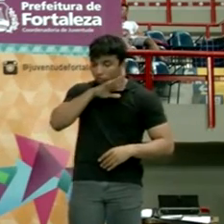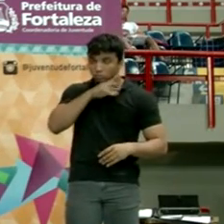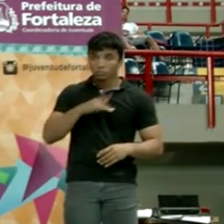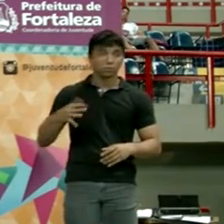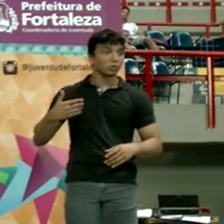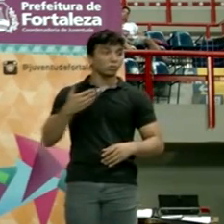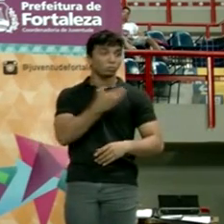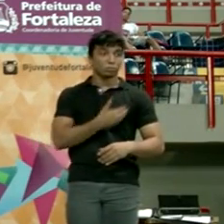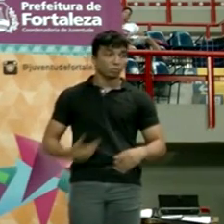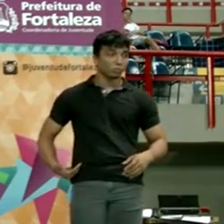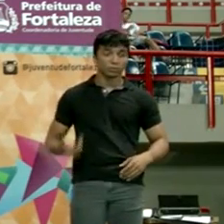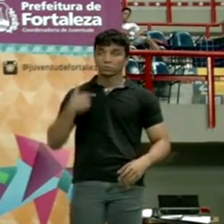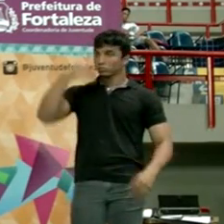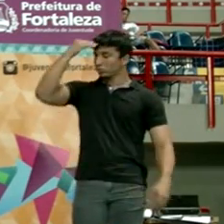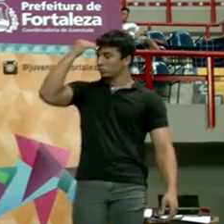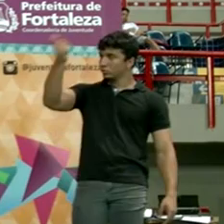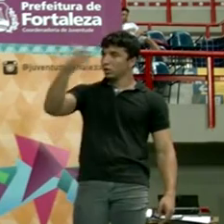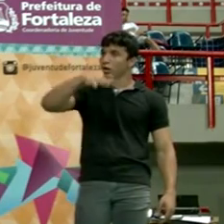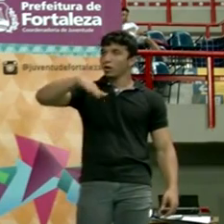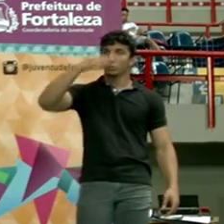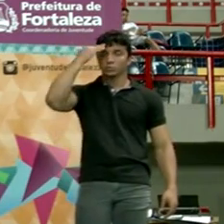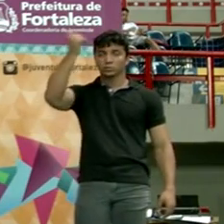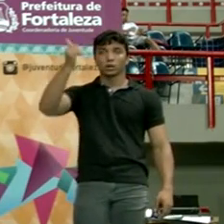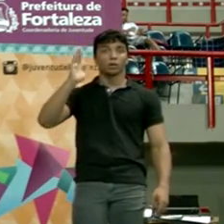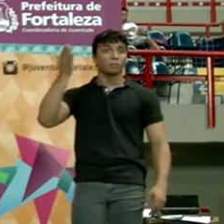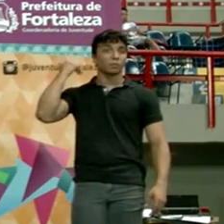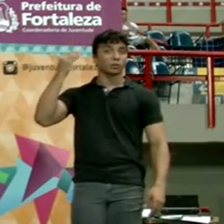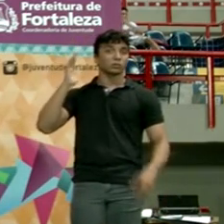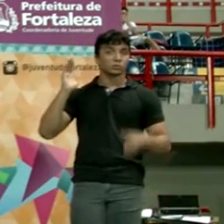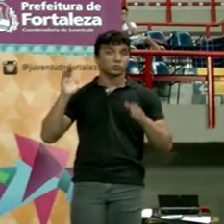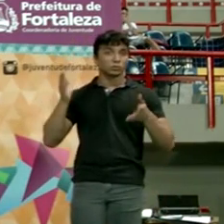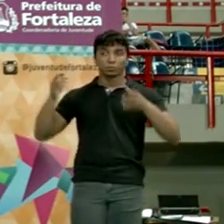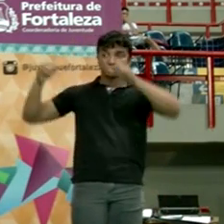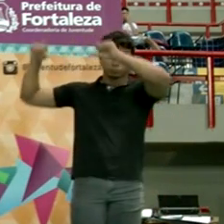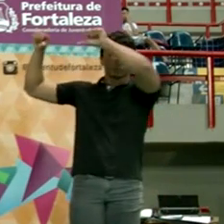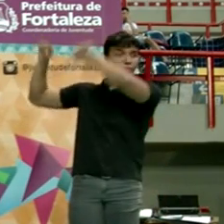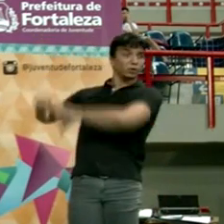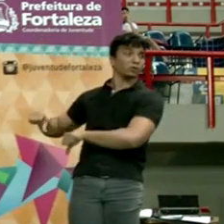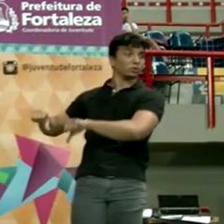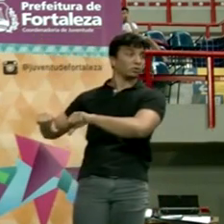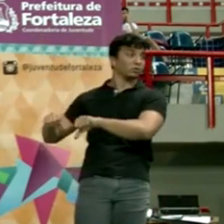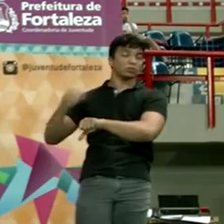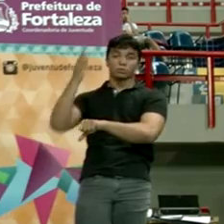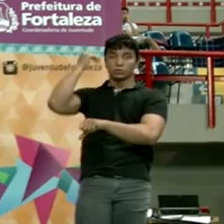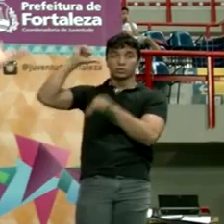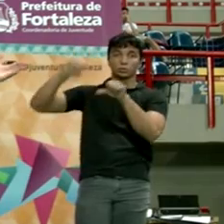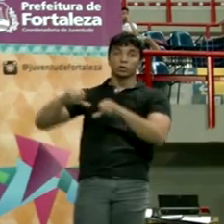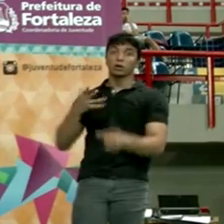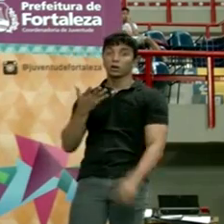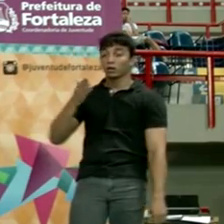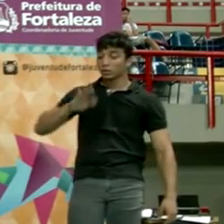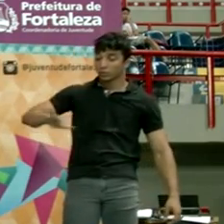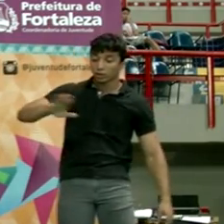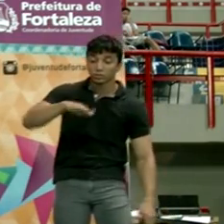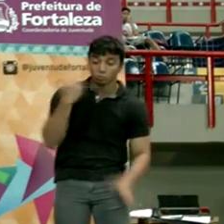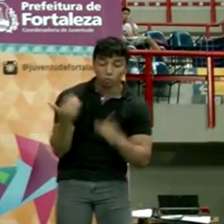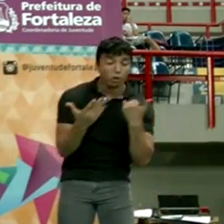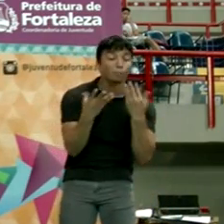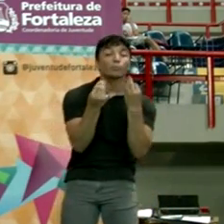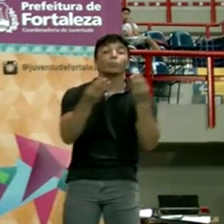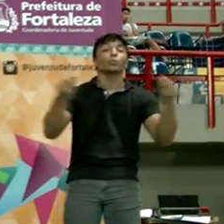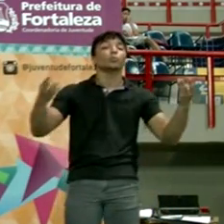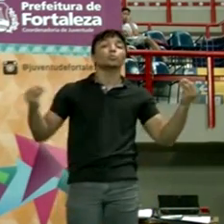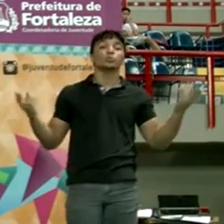a saúde pública. Nós sabemos disso, mas já foi muito pior. A mortalidade infantil era altíssima.